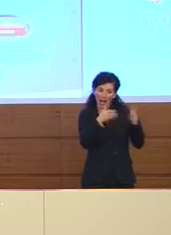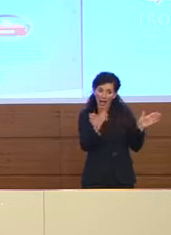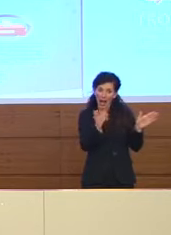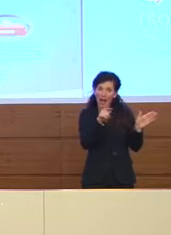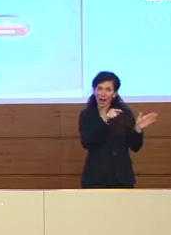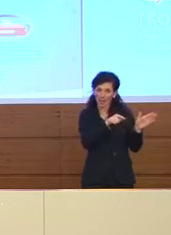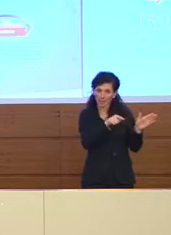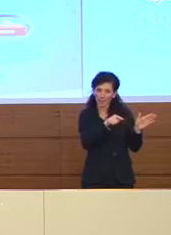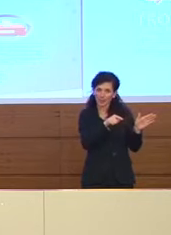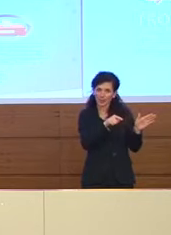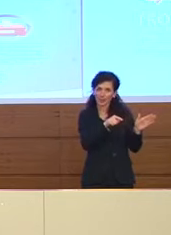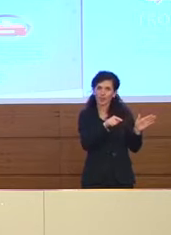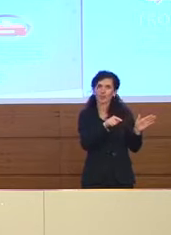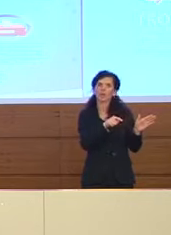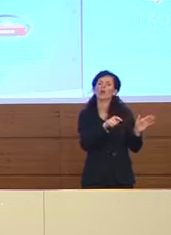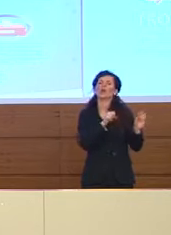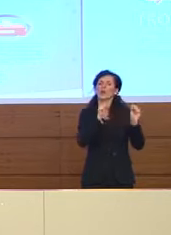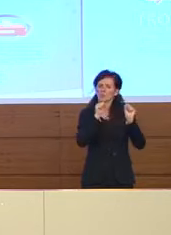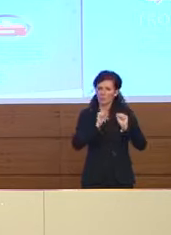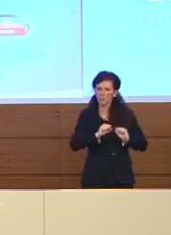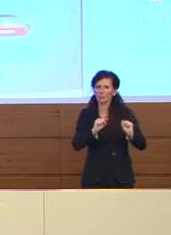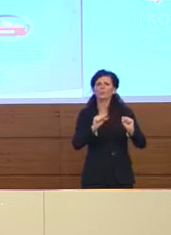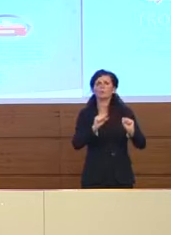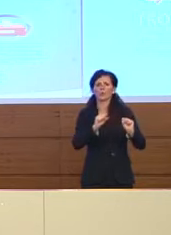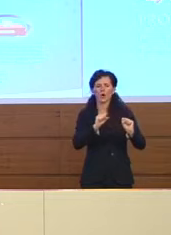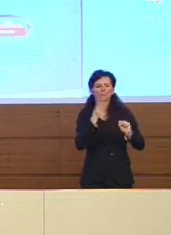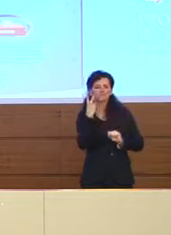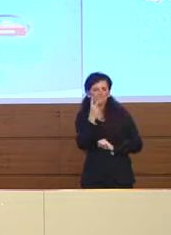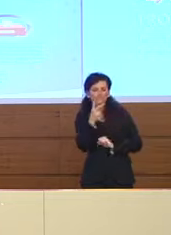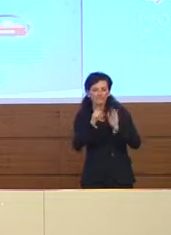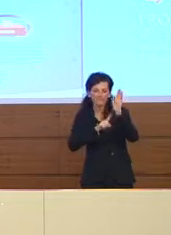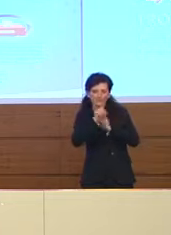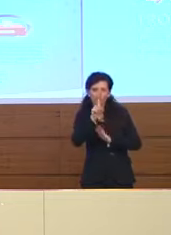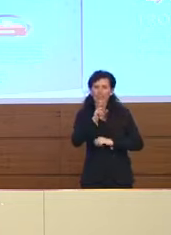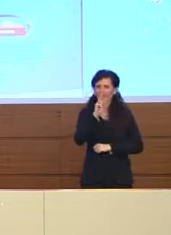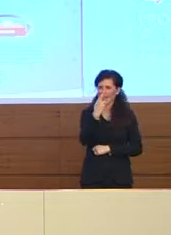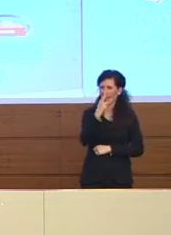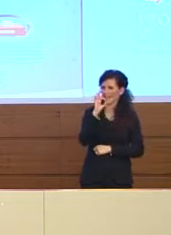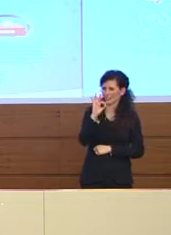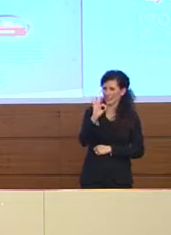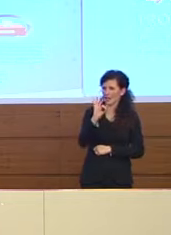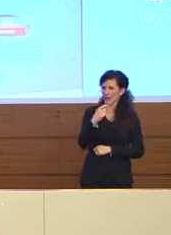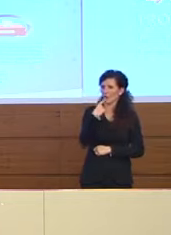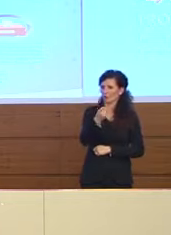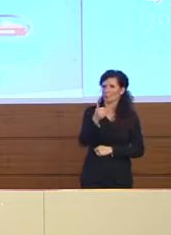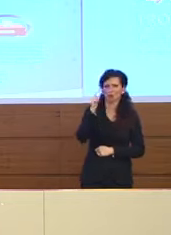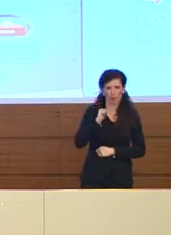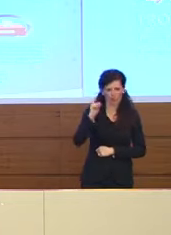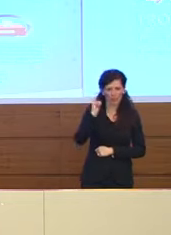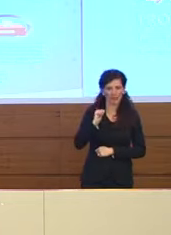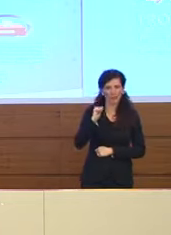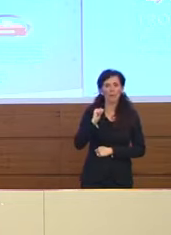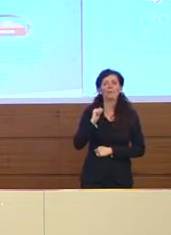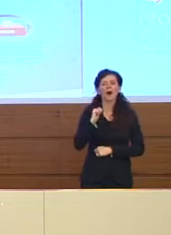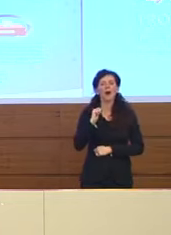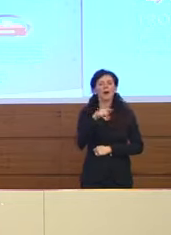anche alla luce del dato del re con zero di cui vi ho parlato prima di